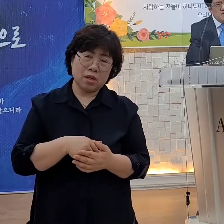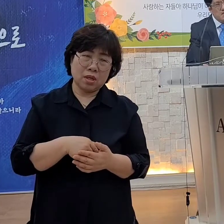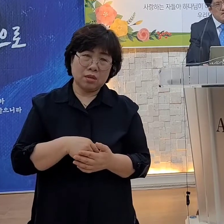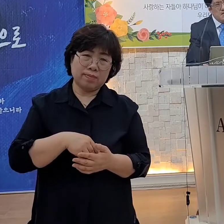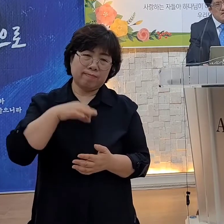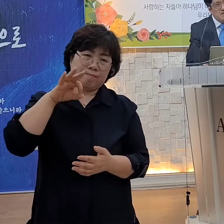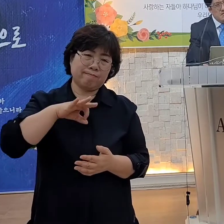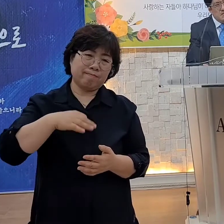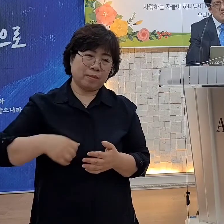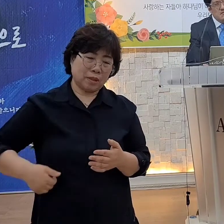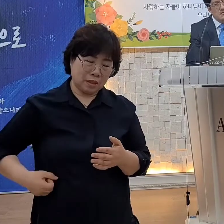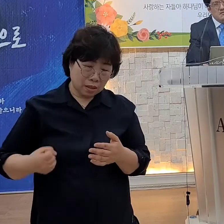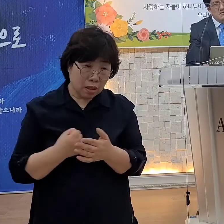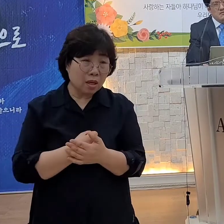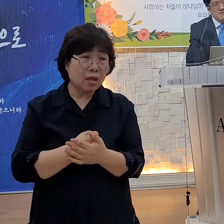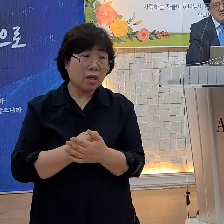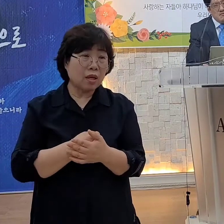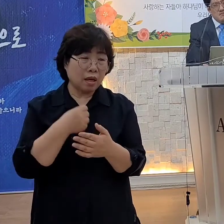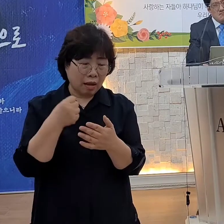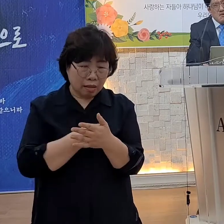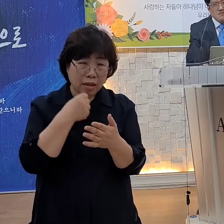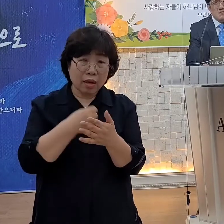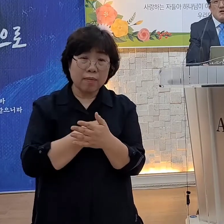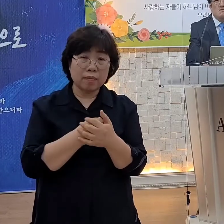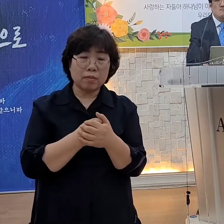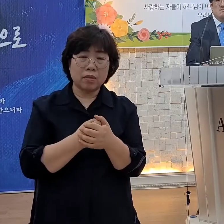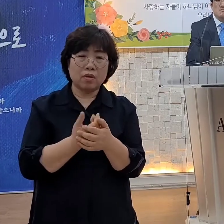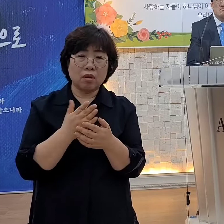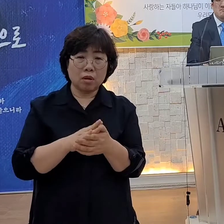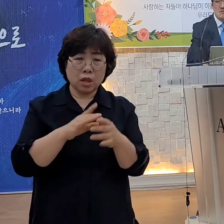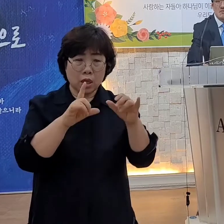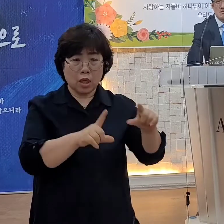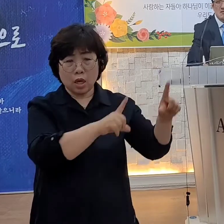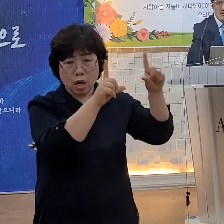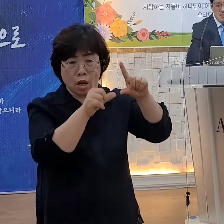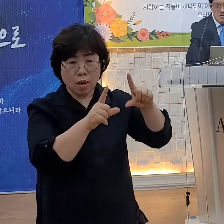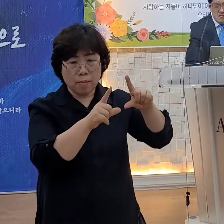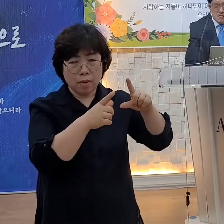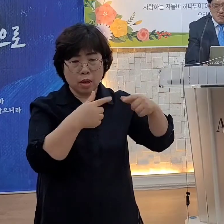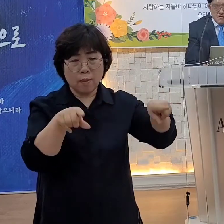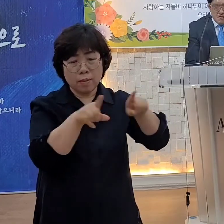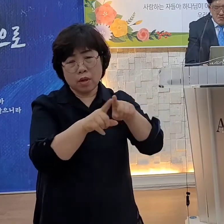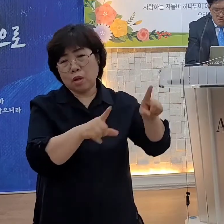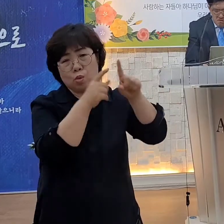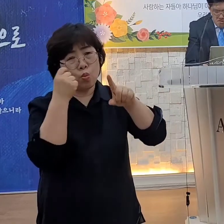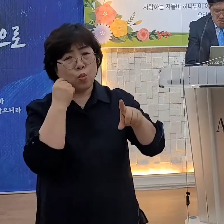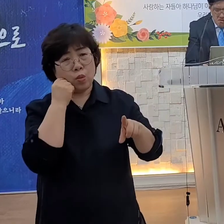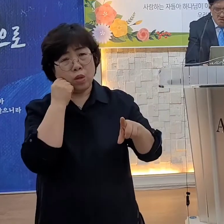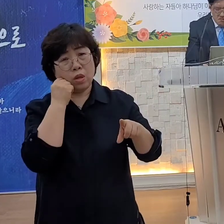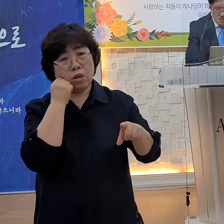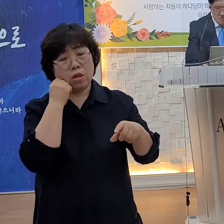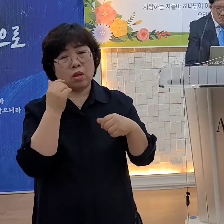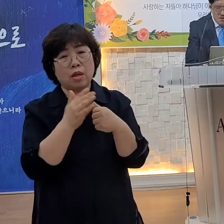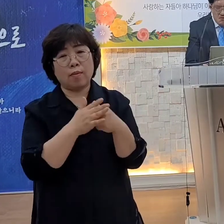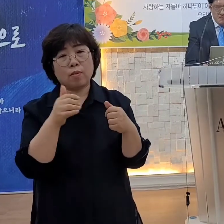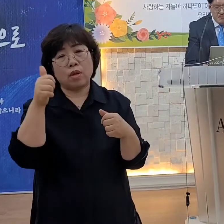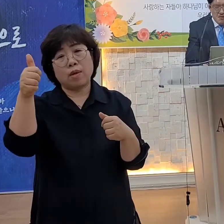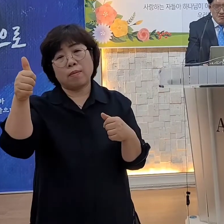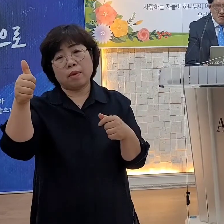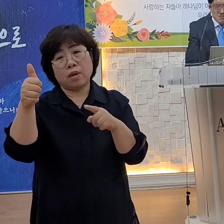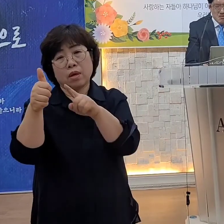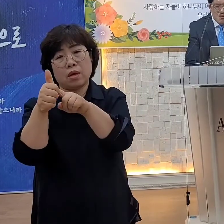근데 현실은 또 같이 살 수 없는 그래서 이 송강호